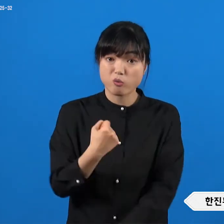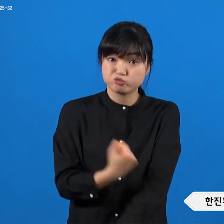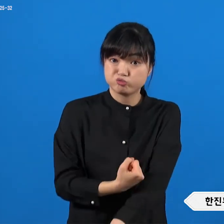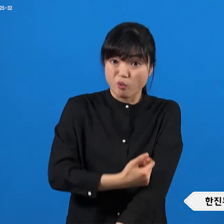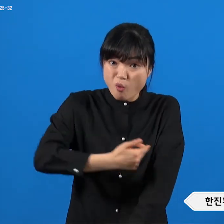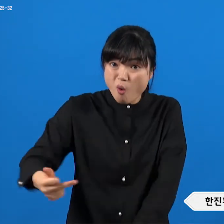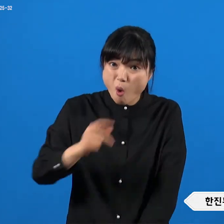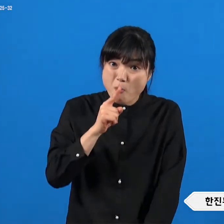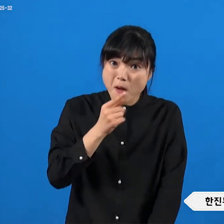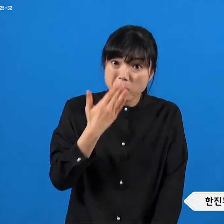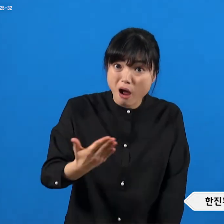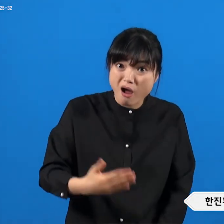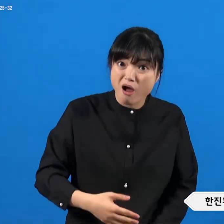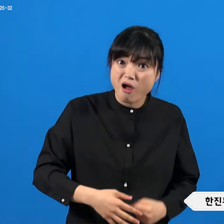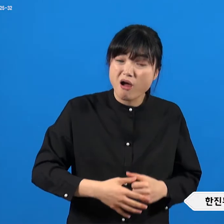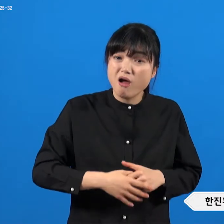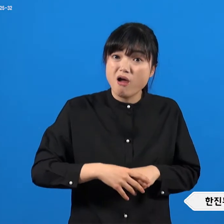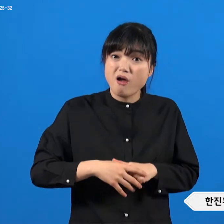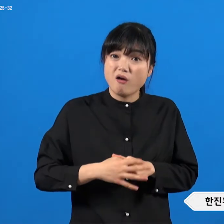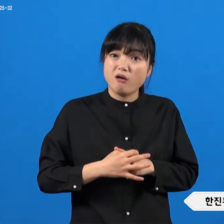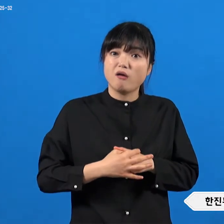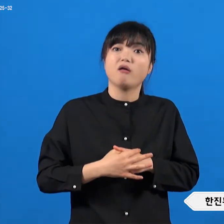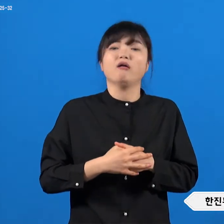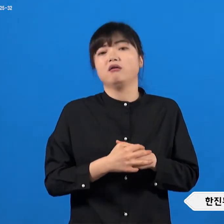자기 공로라고 할 수가 있습니까?